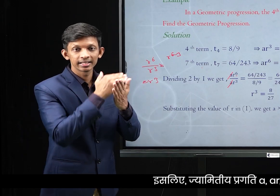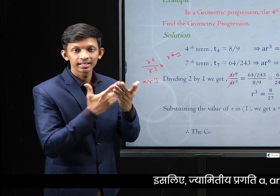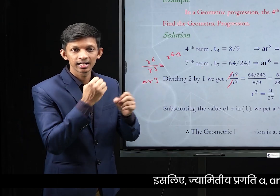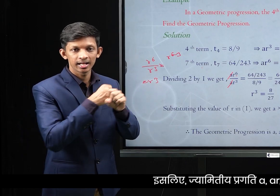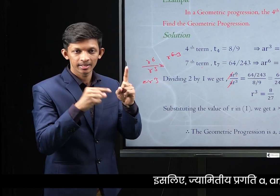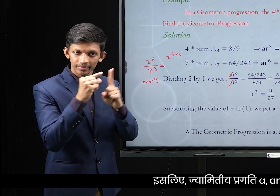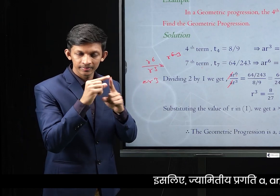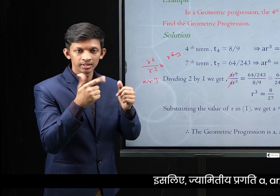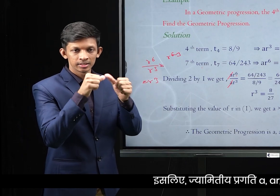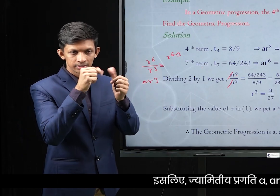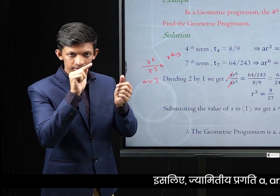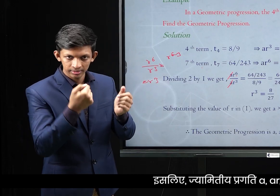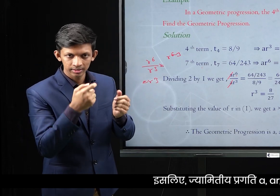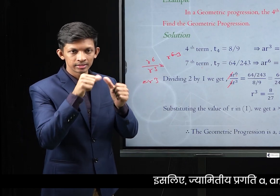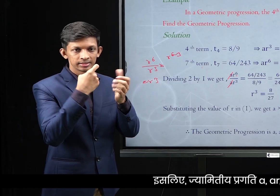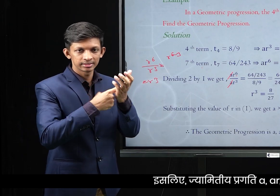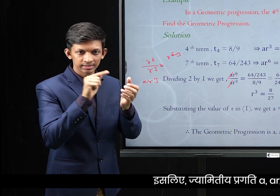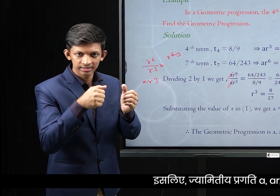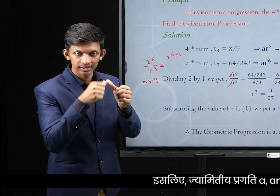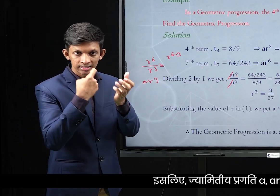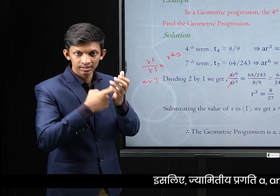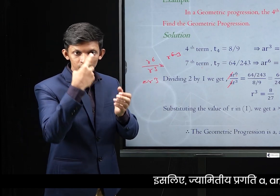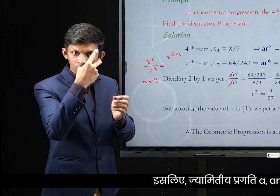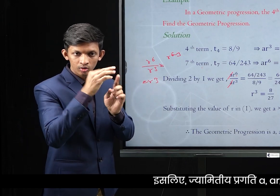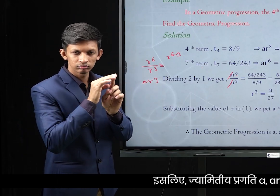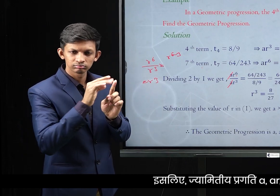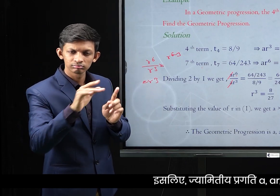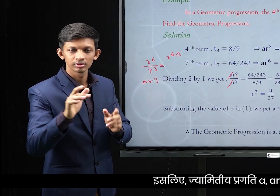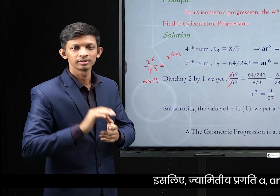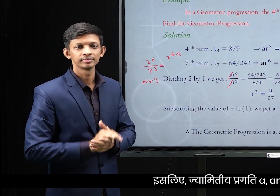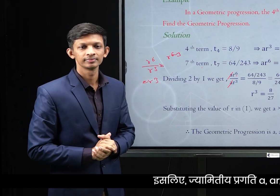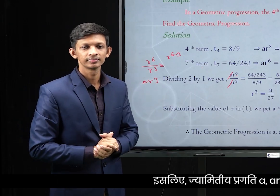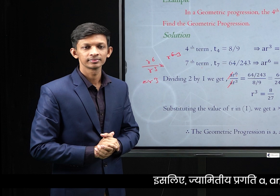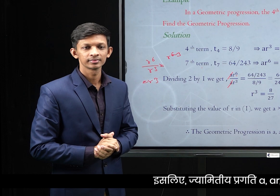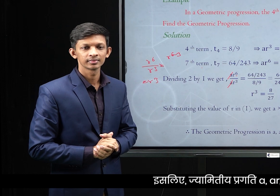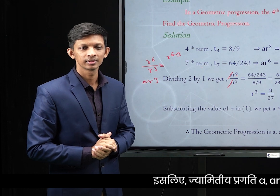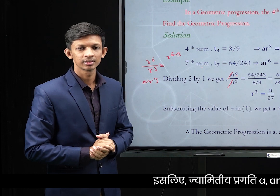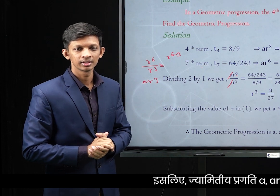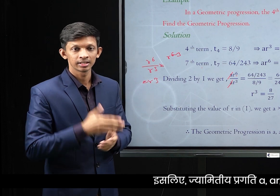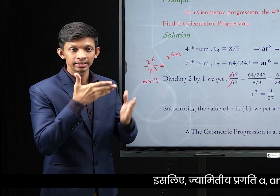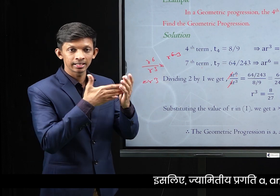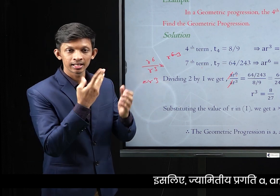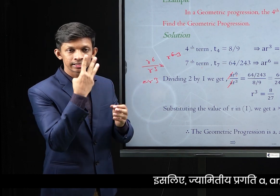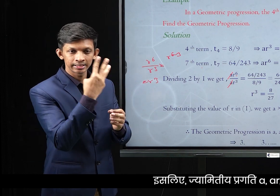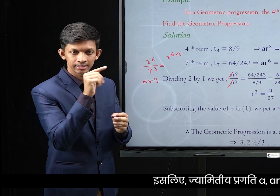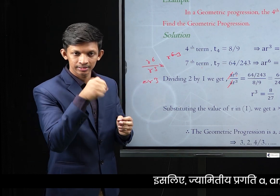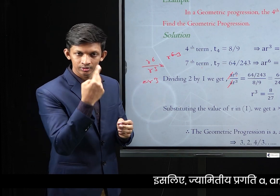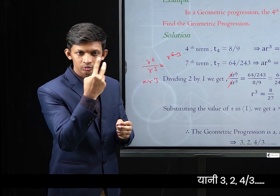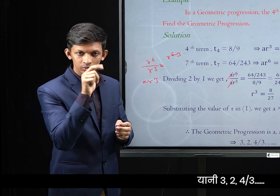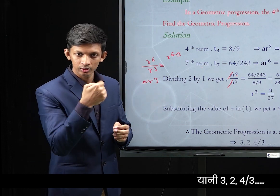प्राप्त होता है। इसलिए ज्यामितीय प्रगति a, AR, AR2 एक्सेट्रा